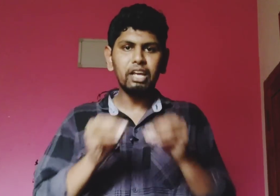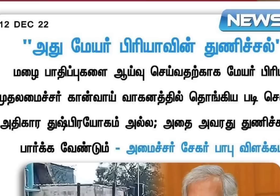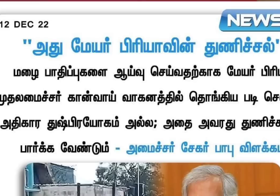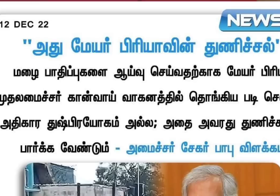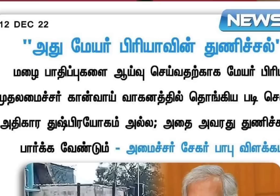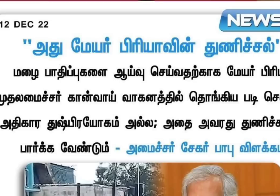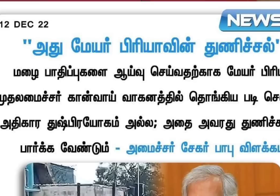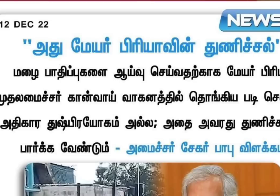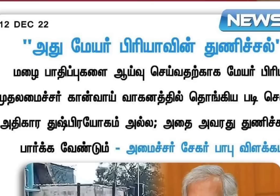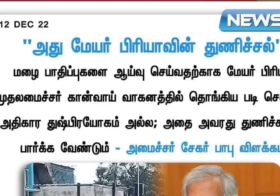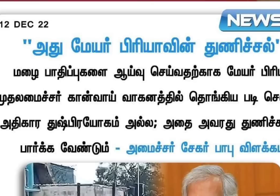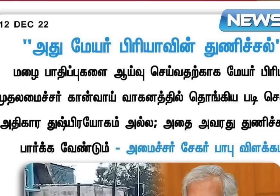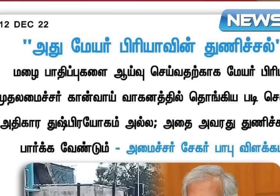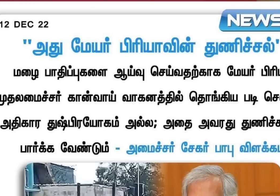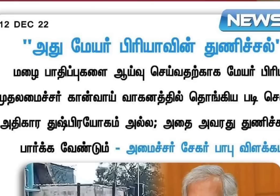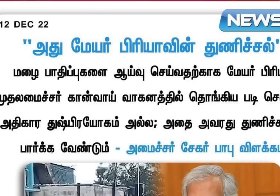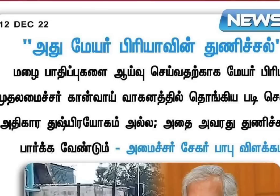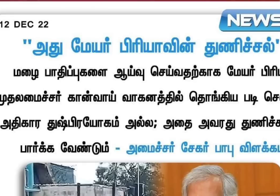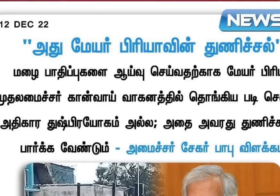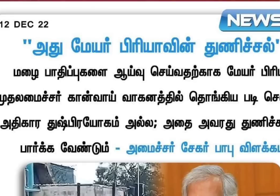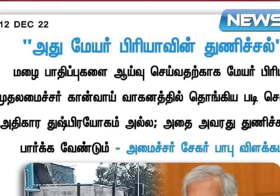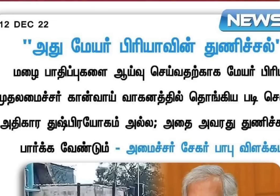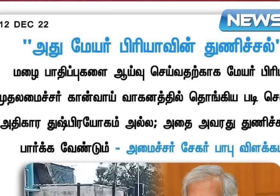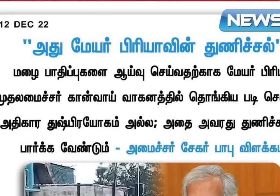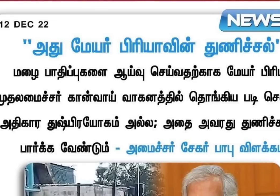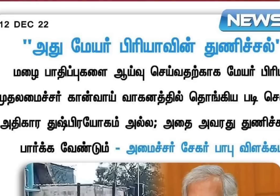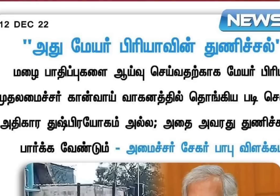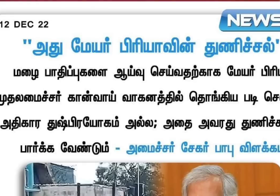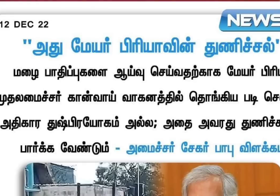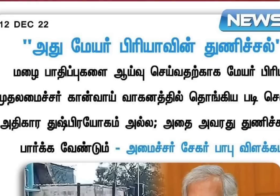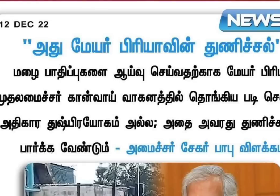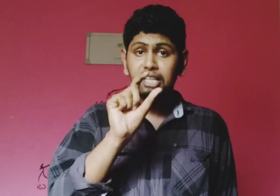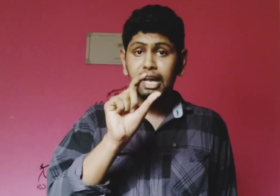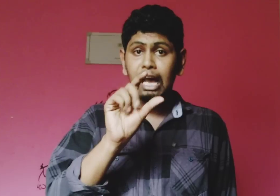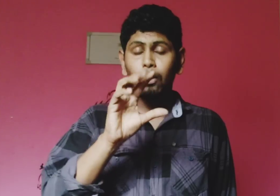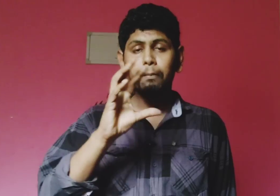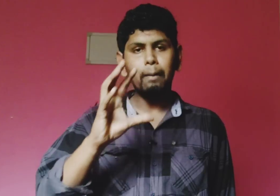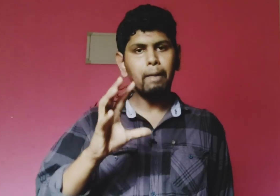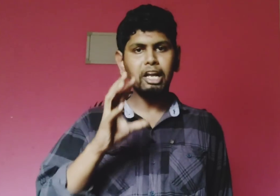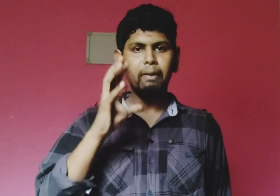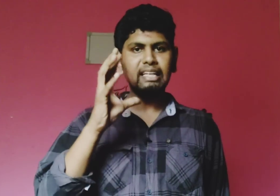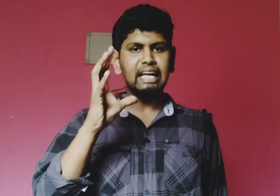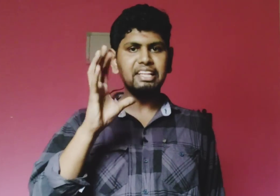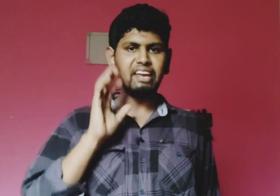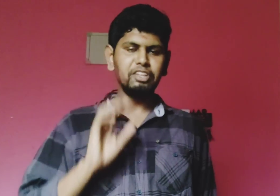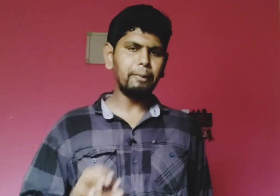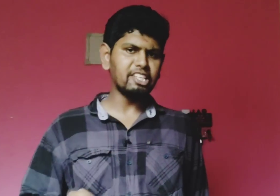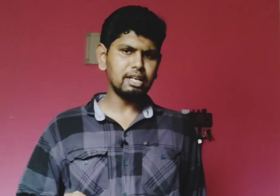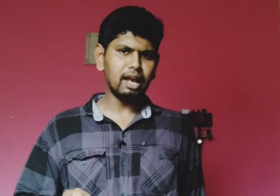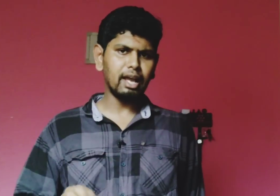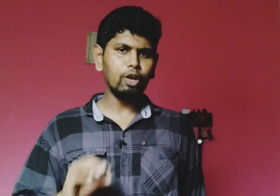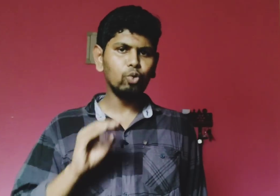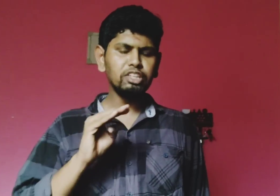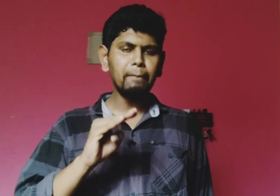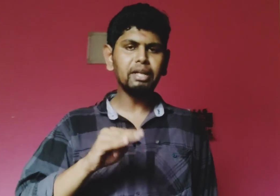அப்படிங்கிறத மறக்காம கமெண்ட் பண்ணுங்க. கடைசி டாபிக் என்ன பார்க்க போறோம், குஜராத் பாஜக ஒரு பிரம்மாண்டமான சாதனையை வந்து படைச்சிருக்காங்க.